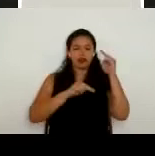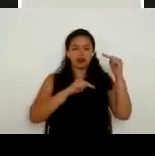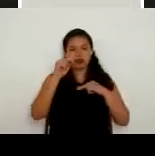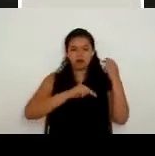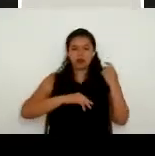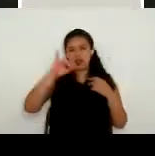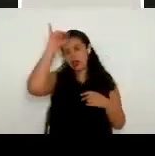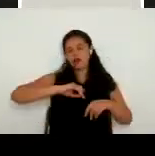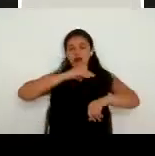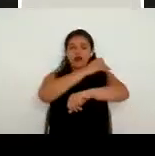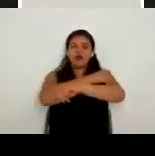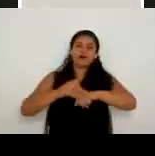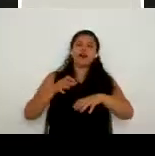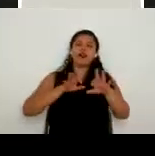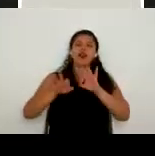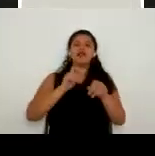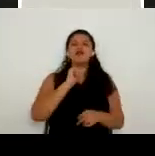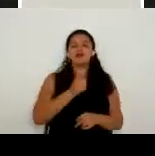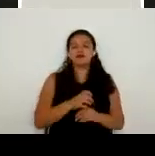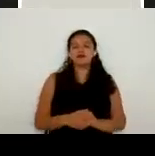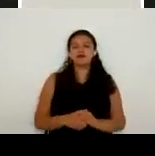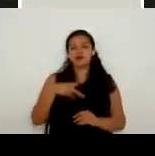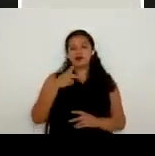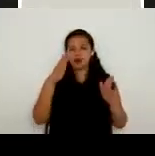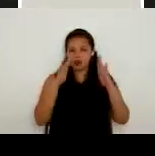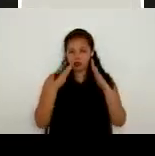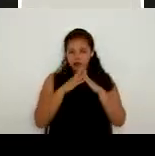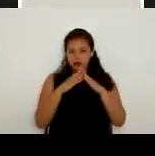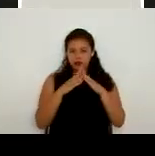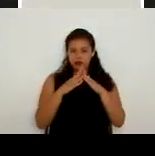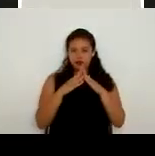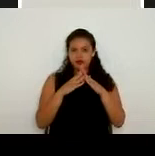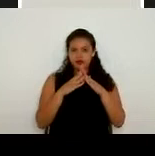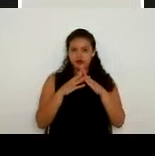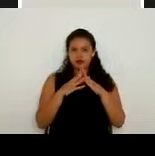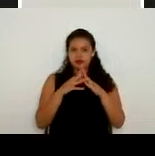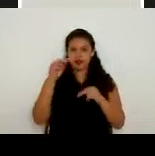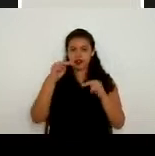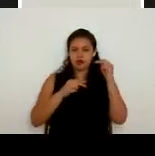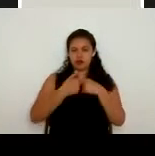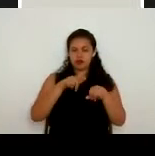la familia la vivienda la clase socioeconómica